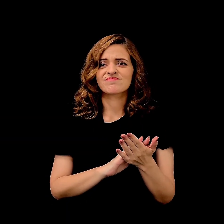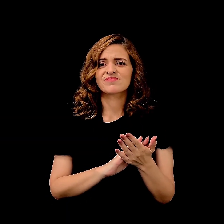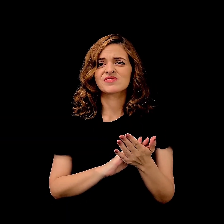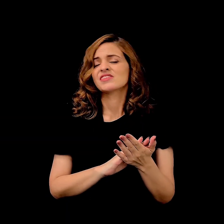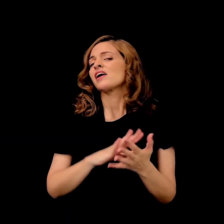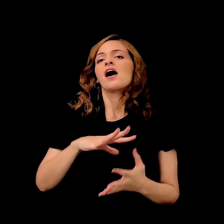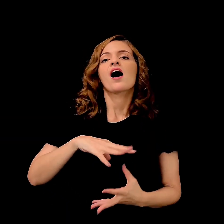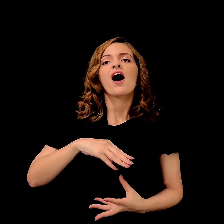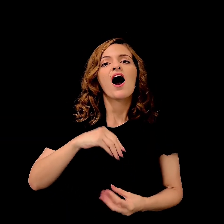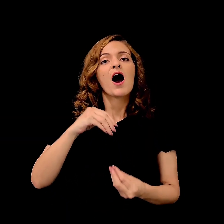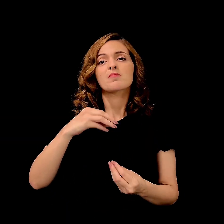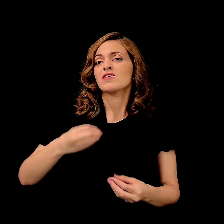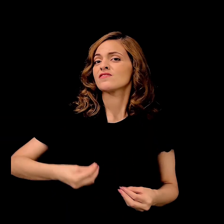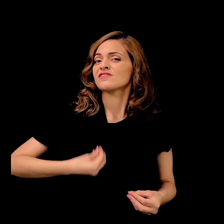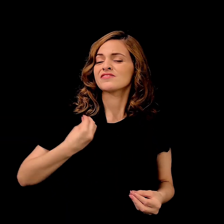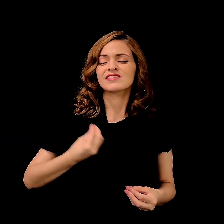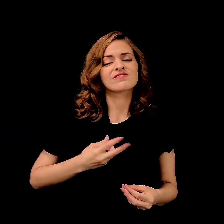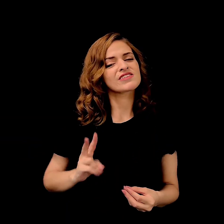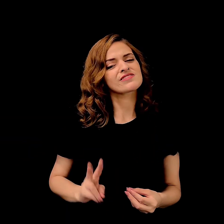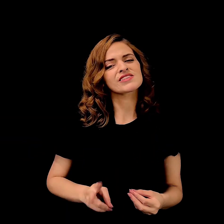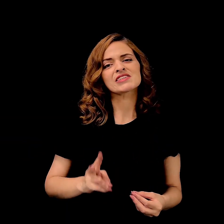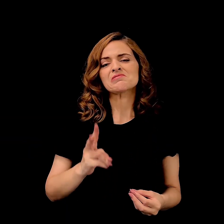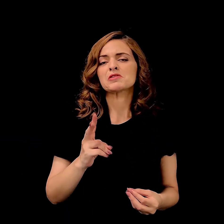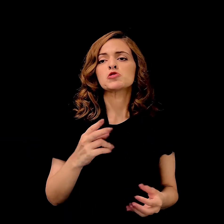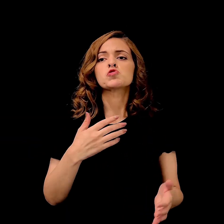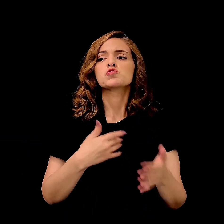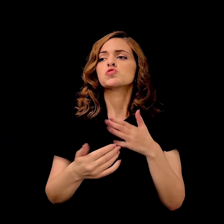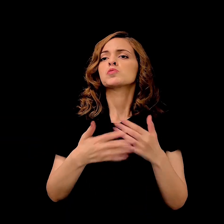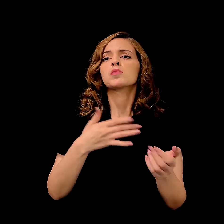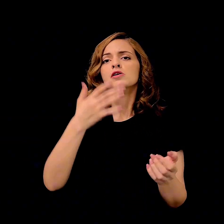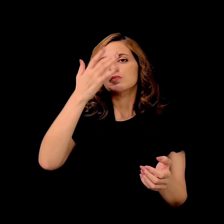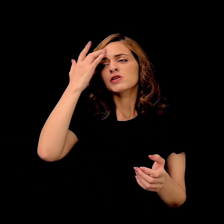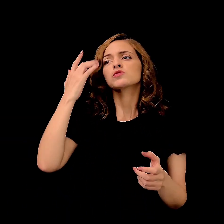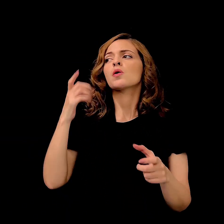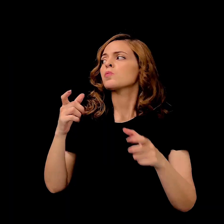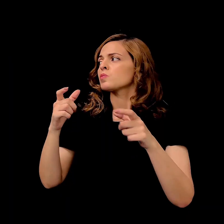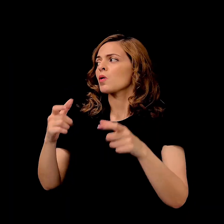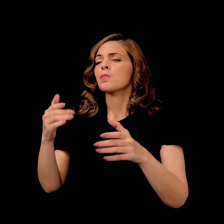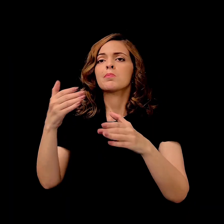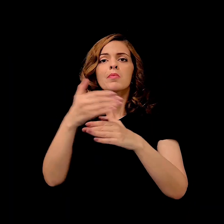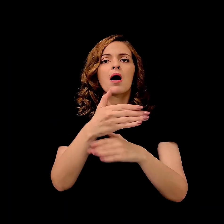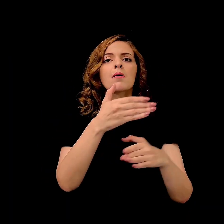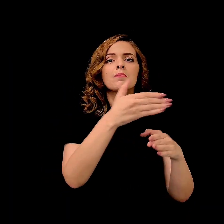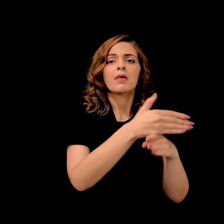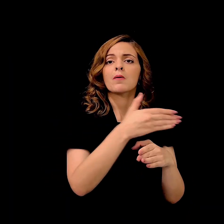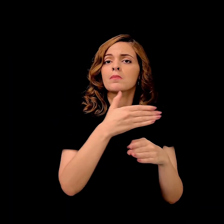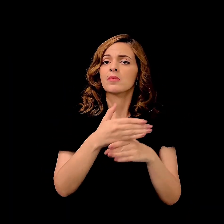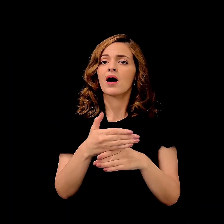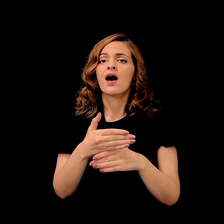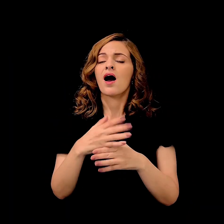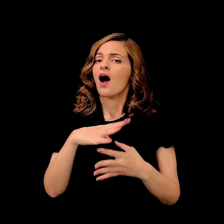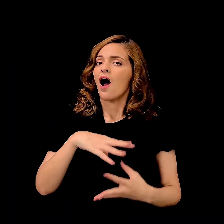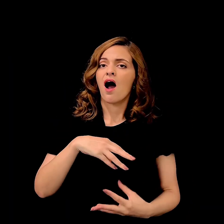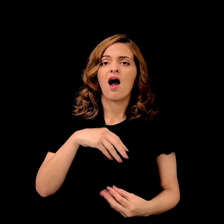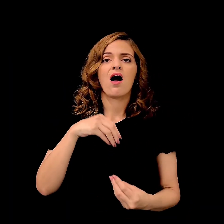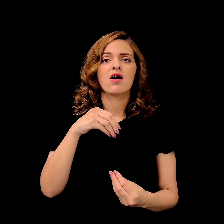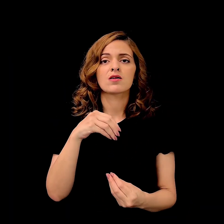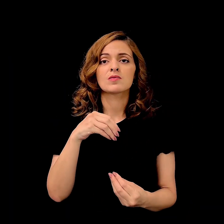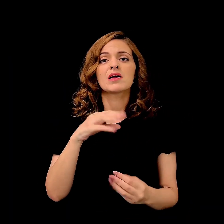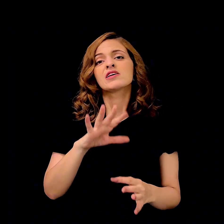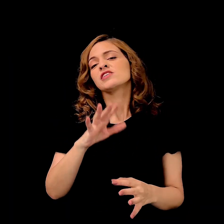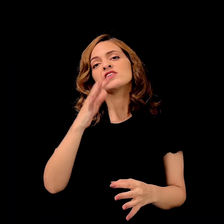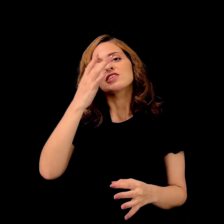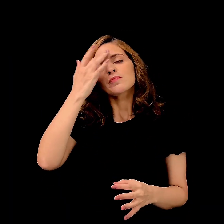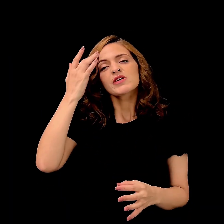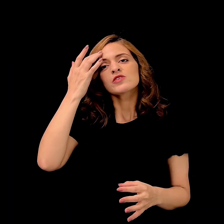sempre viva. Onde quer que a pessoa esteja, ali está a sua alma. E quando a pessoa deixa o corpo,